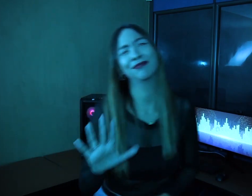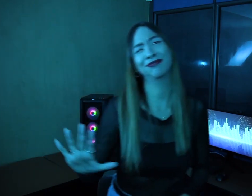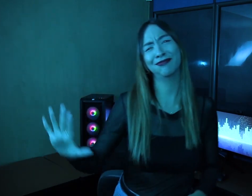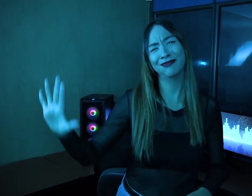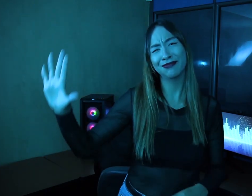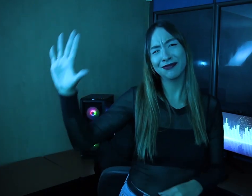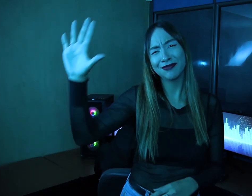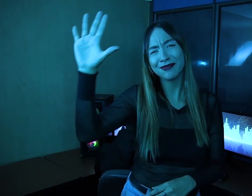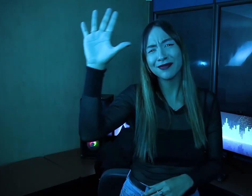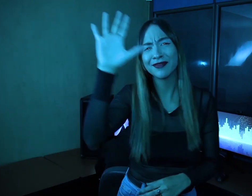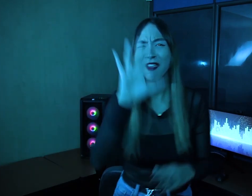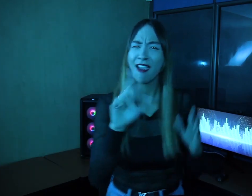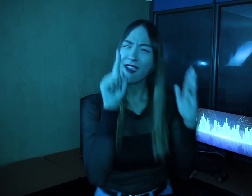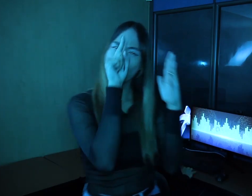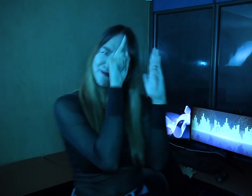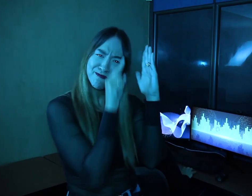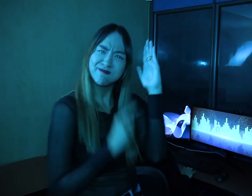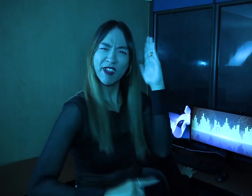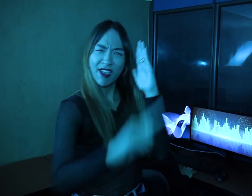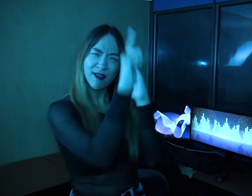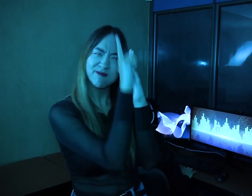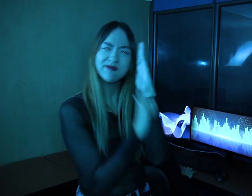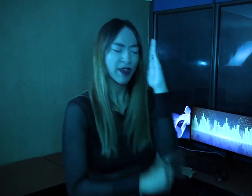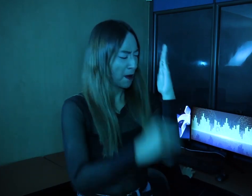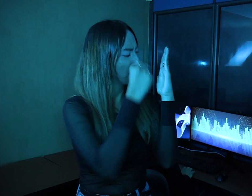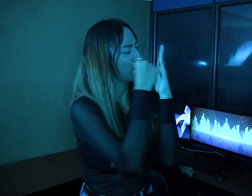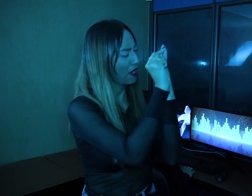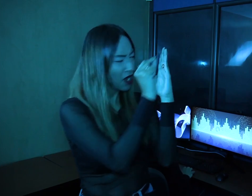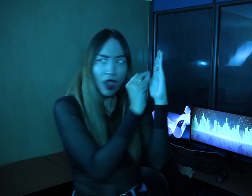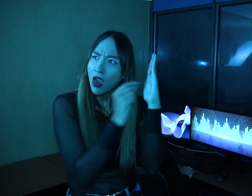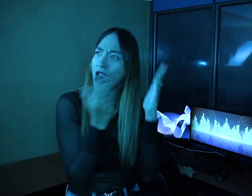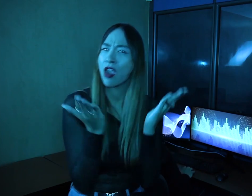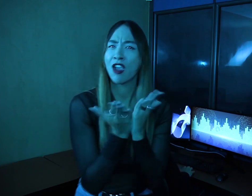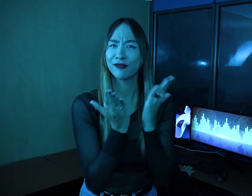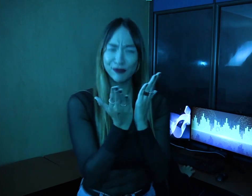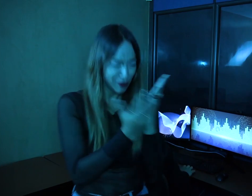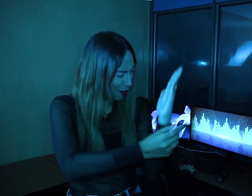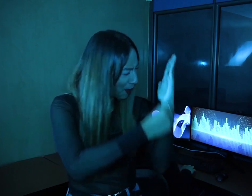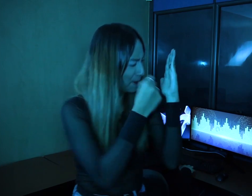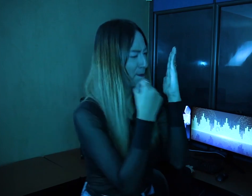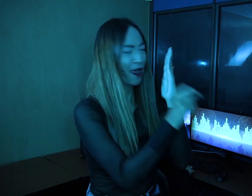que inciden. En Colombia la lista es larga: